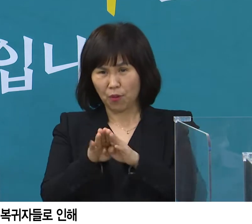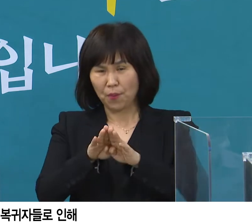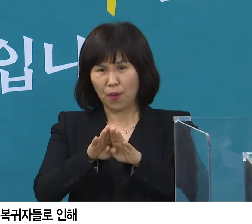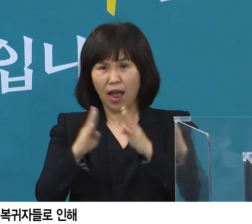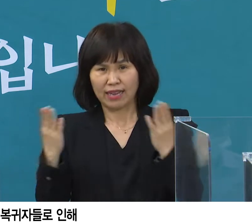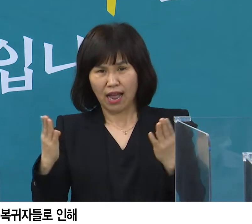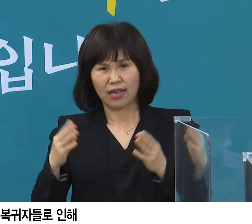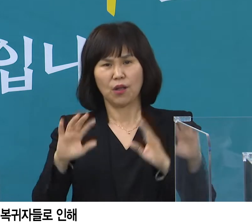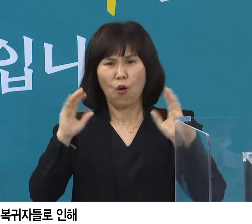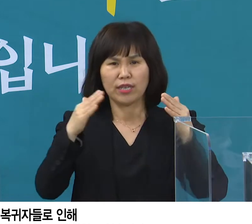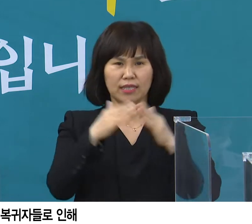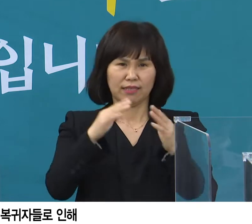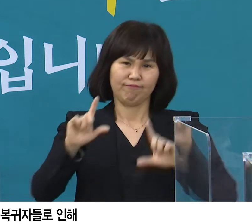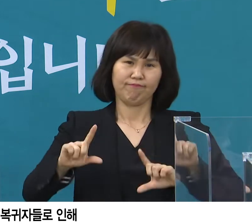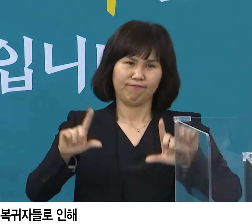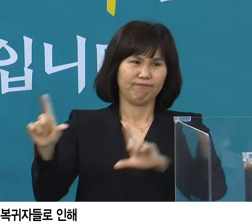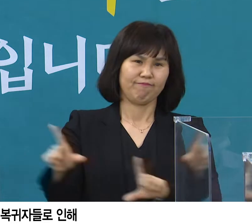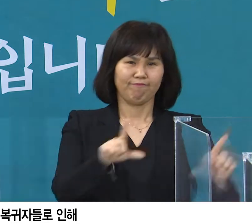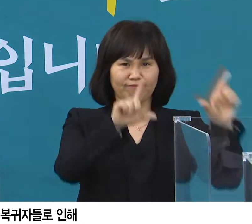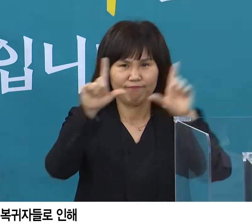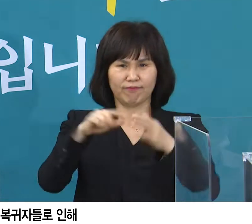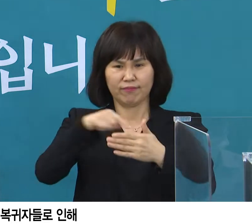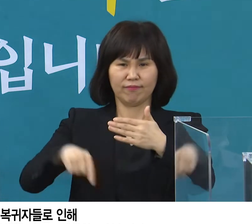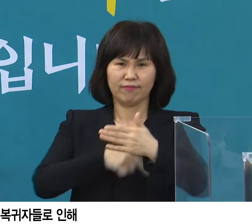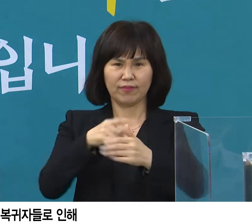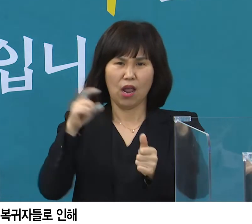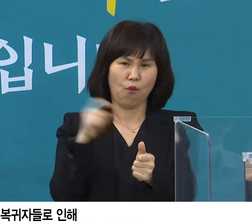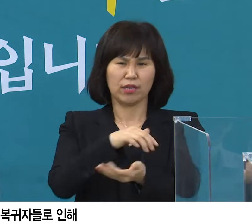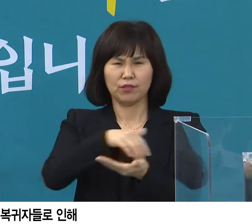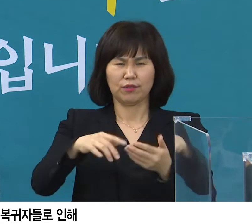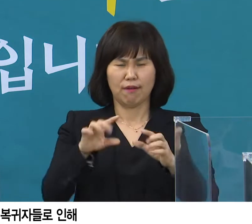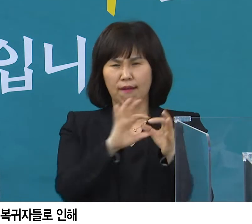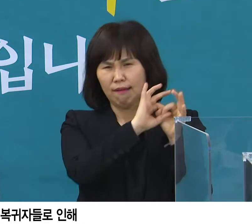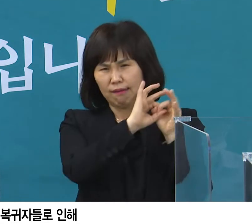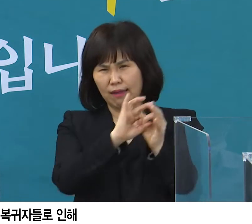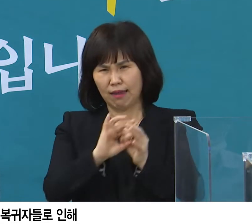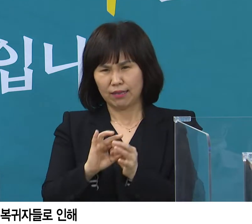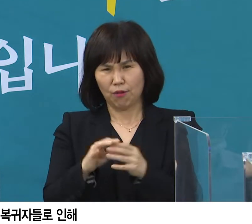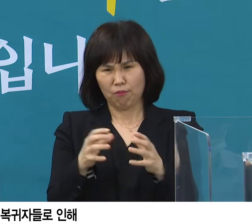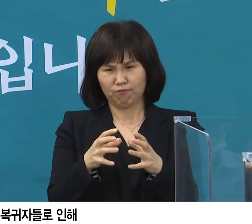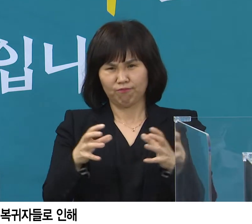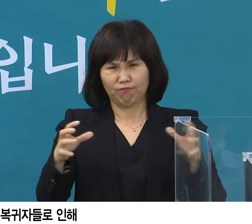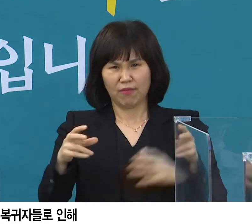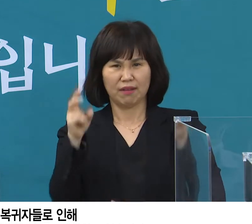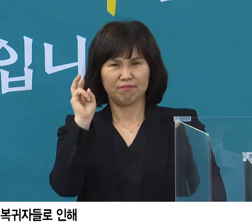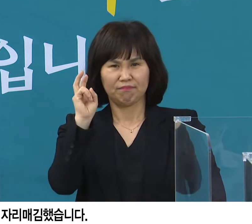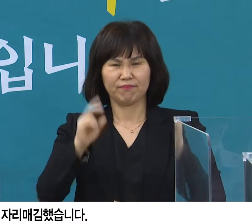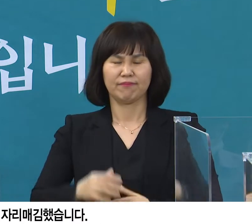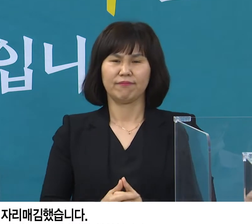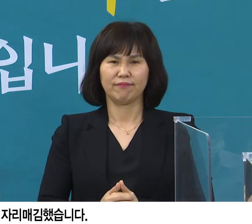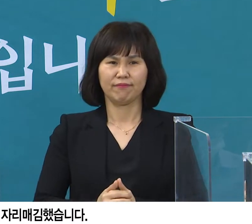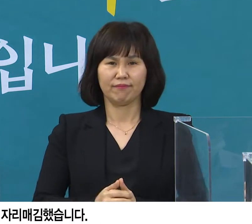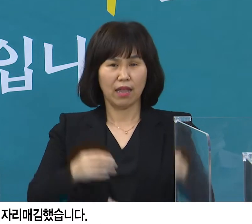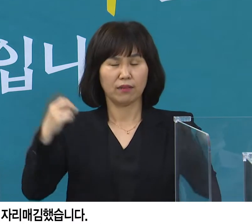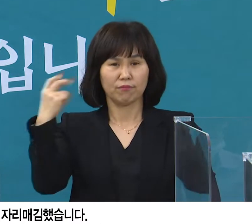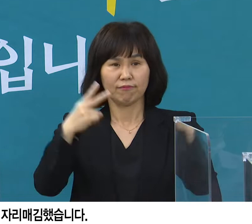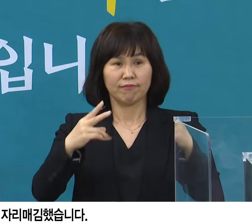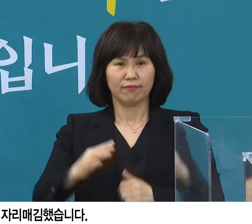등 일상생활에서 확진자가 지속적으로 발생될 것으로 예상하고 있습니다.